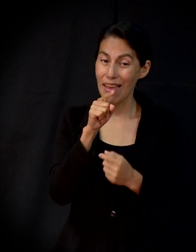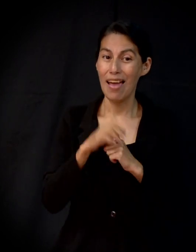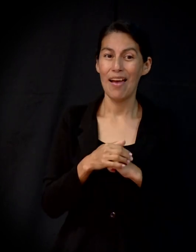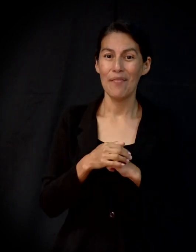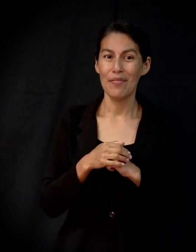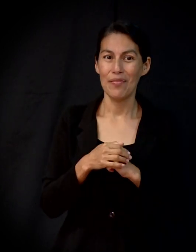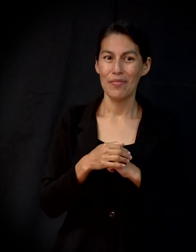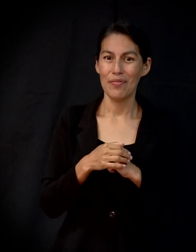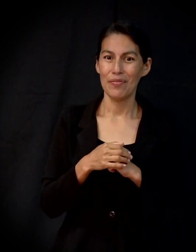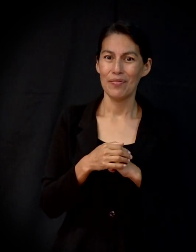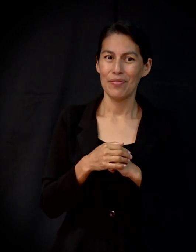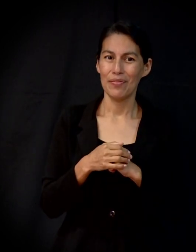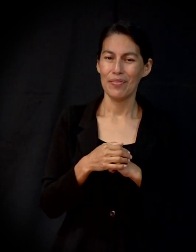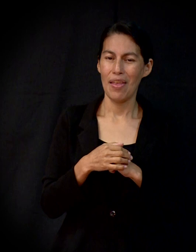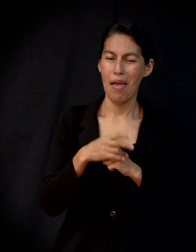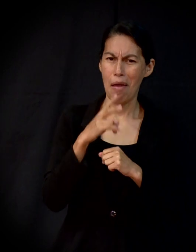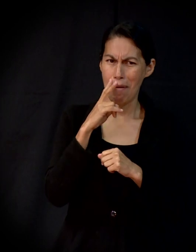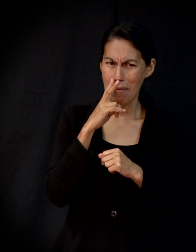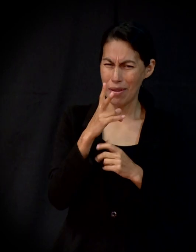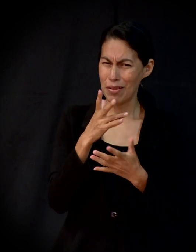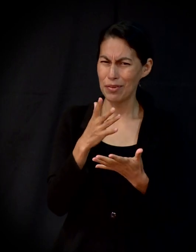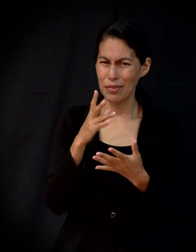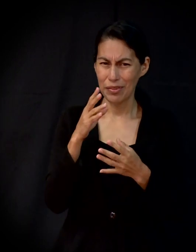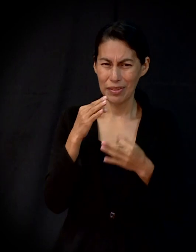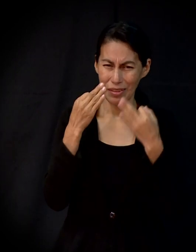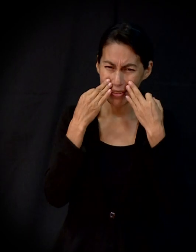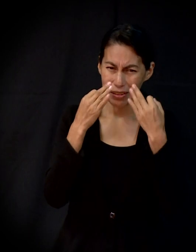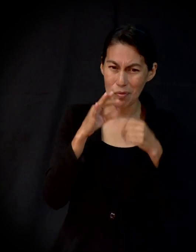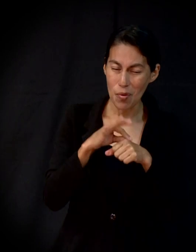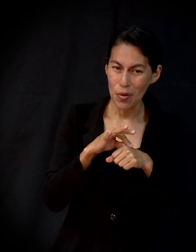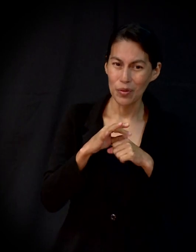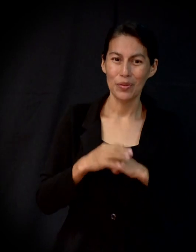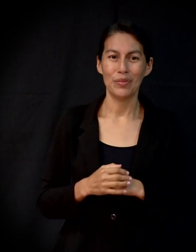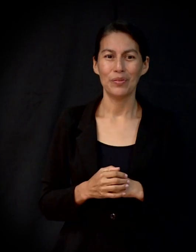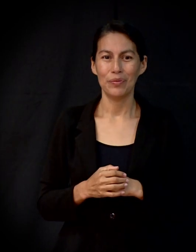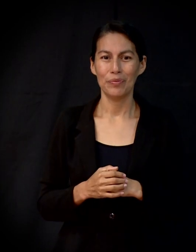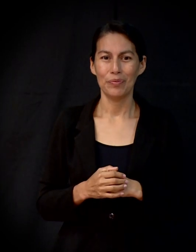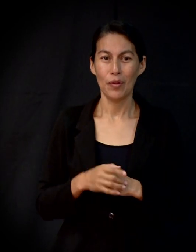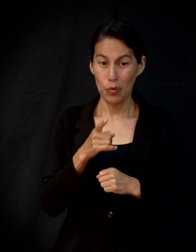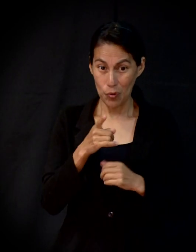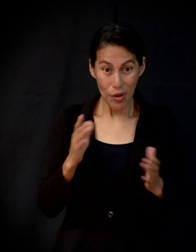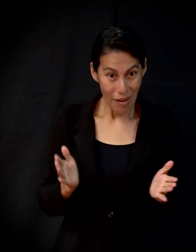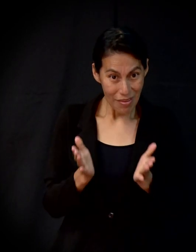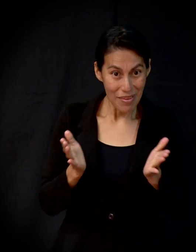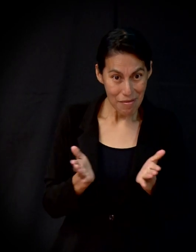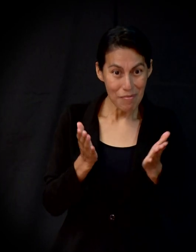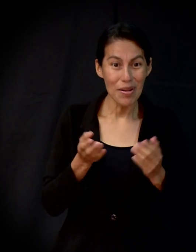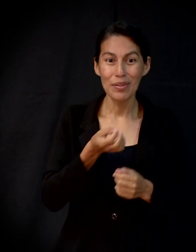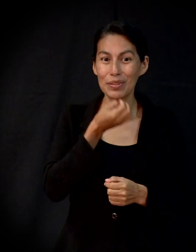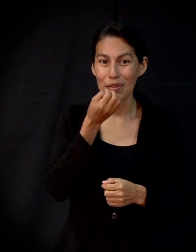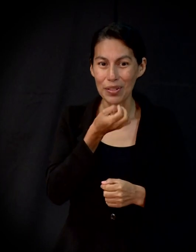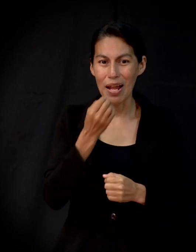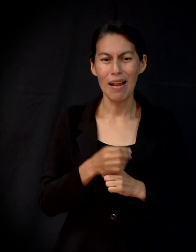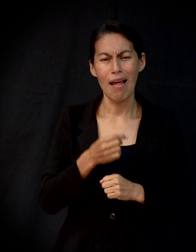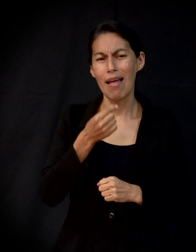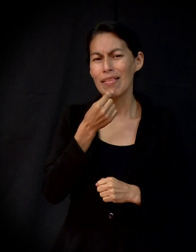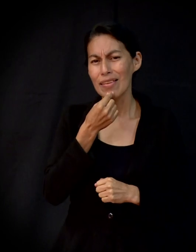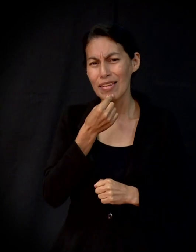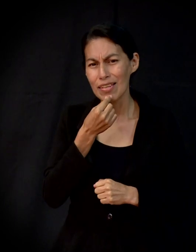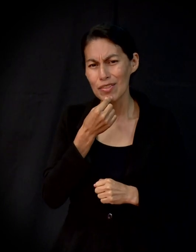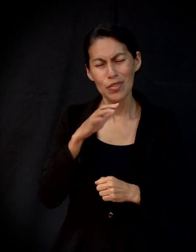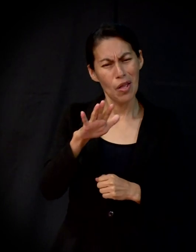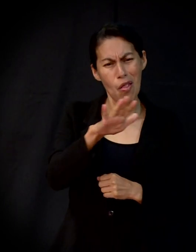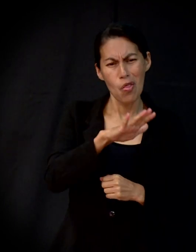sus pantallas, frente a sus pantallas, están escuchando estos testimonios para que los niños oran. Y no solo